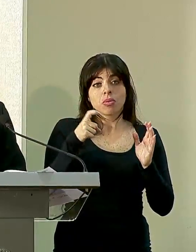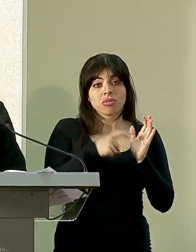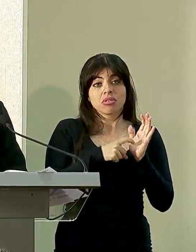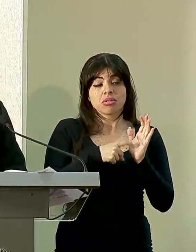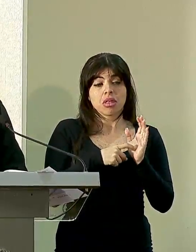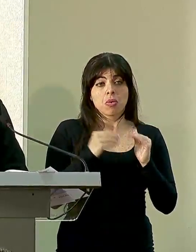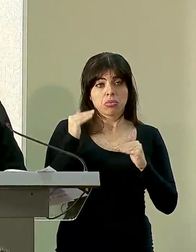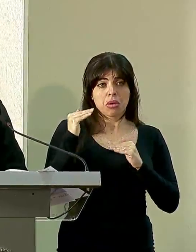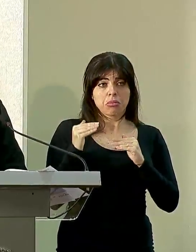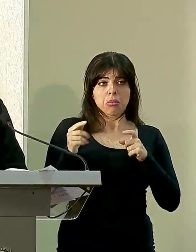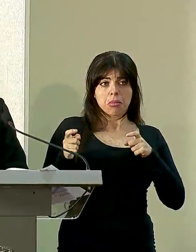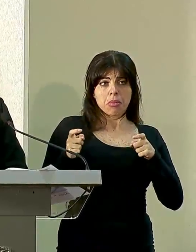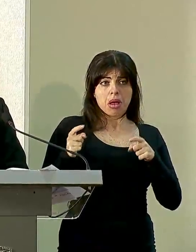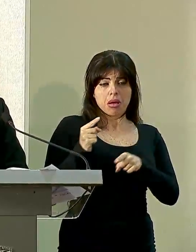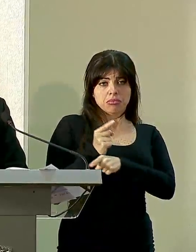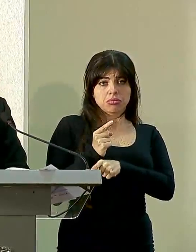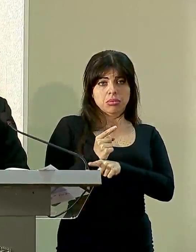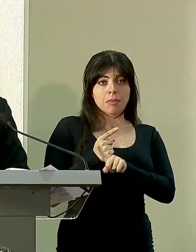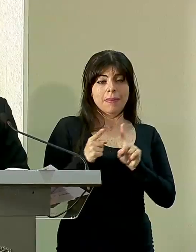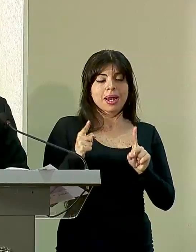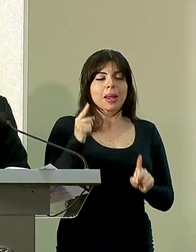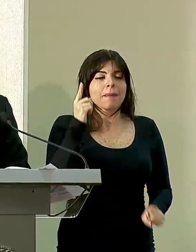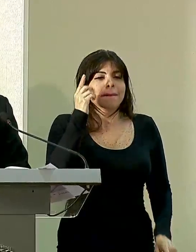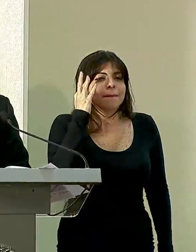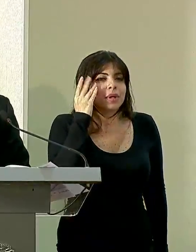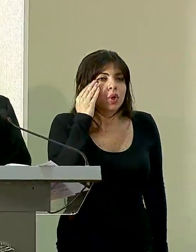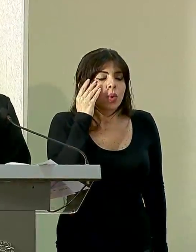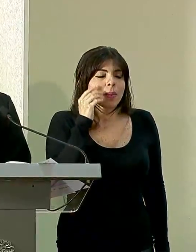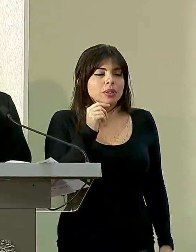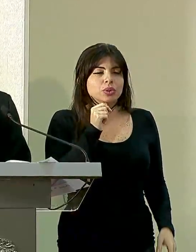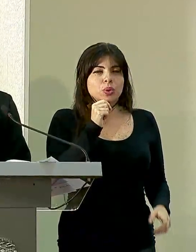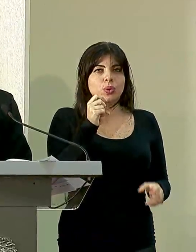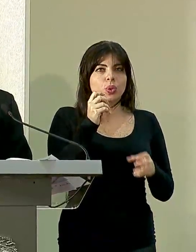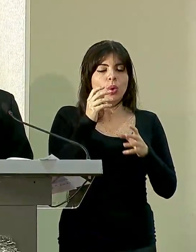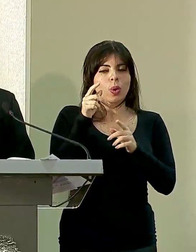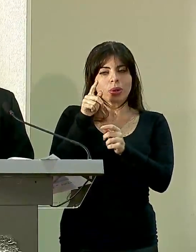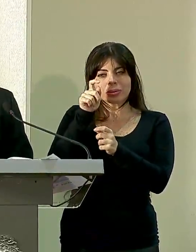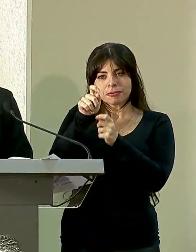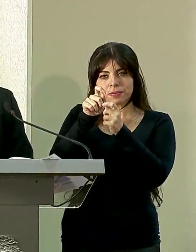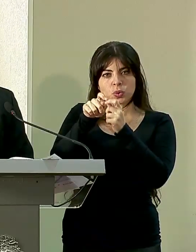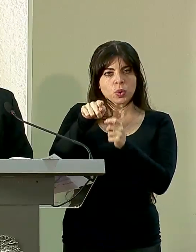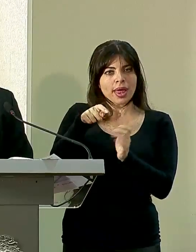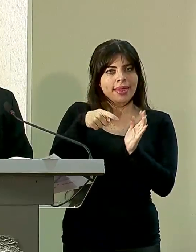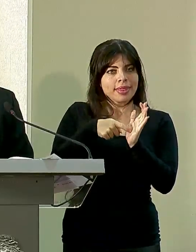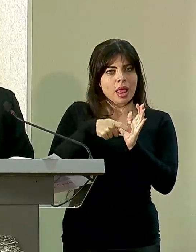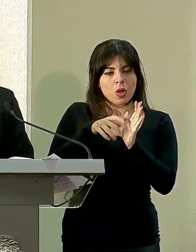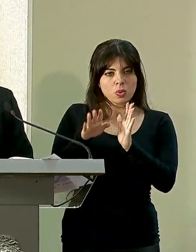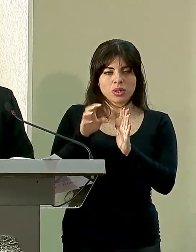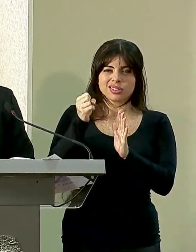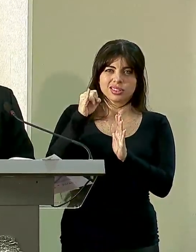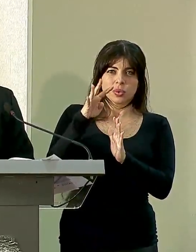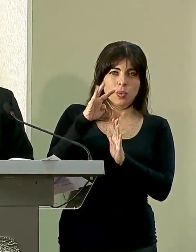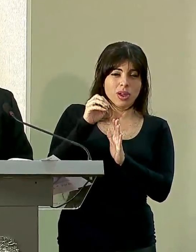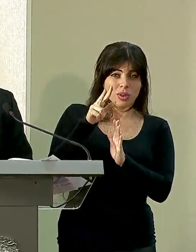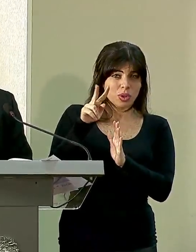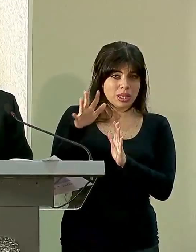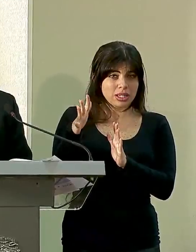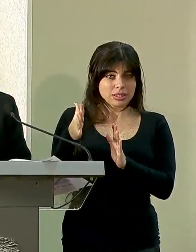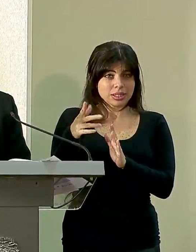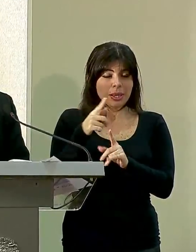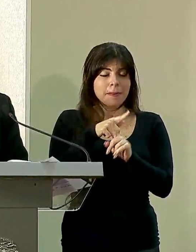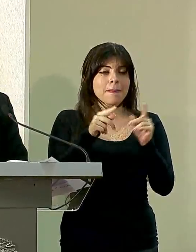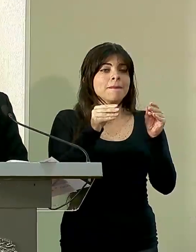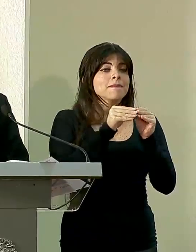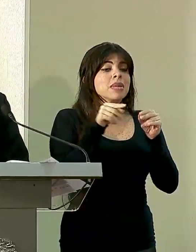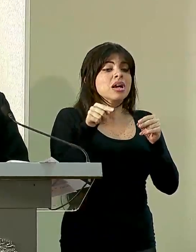muy moderada, muy manejable, la preocupación no está tanto en ese punto de deuda, ¿verdad? Si es 40 o 35, sino más